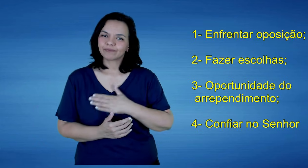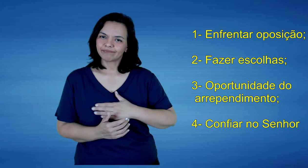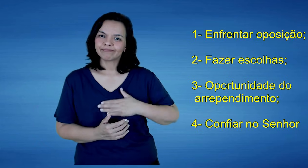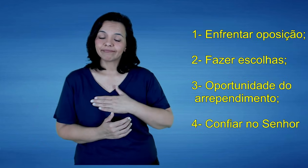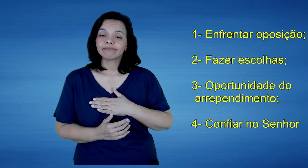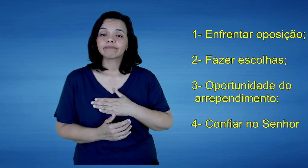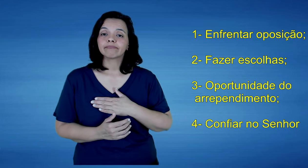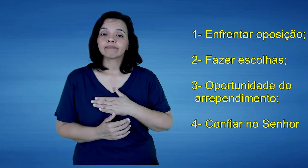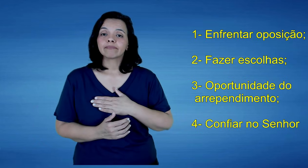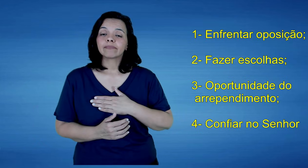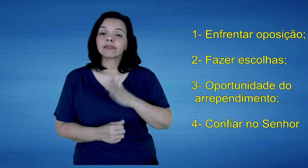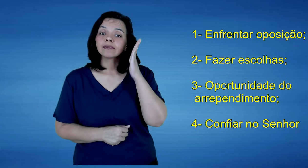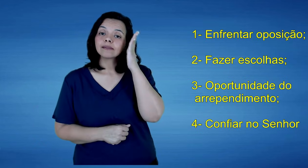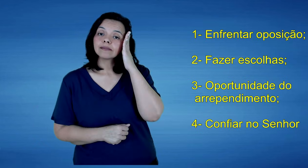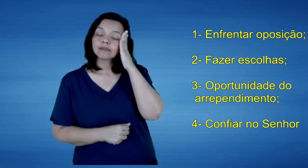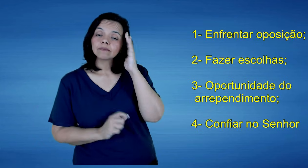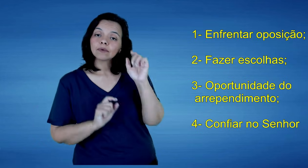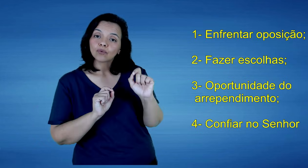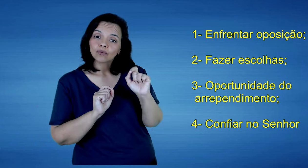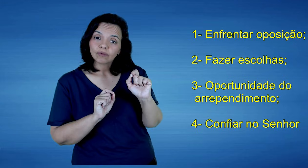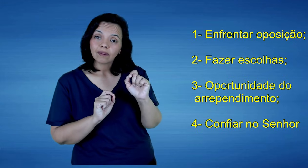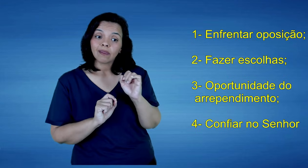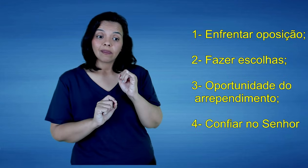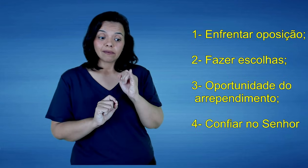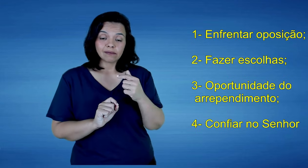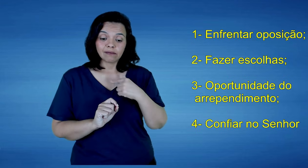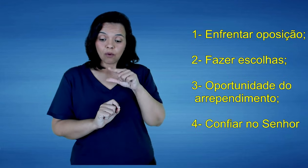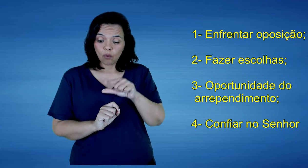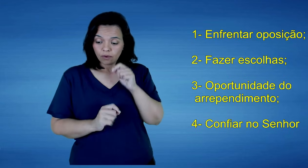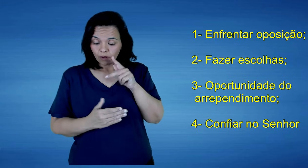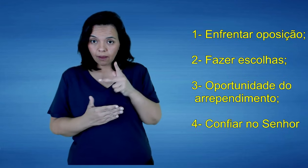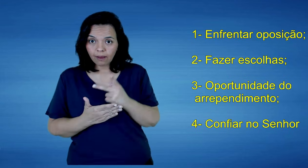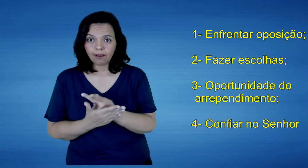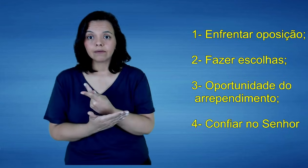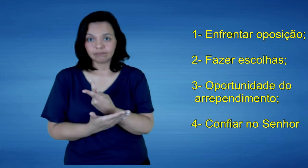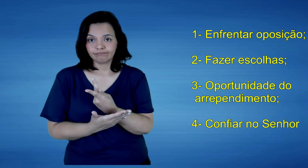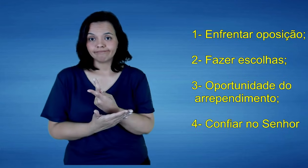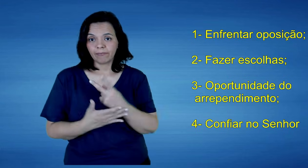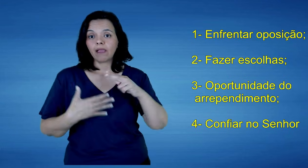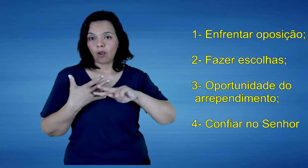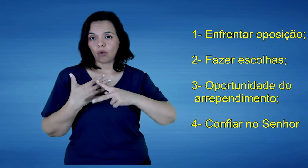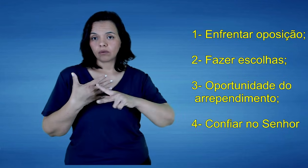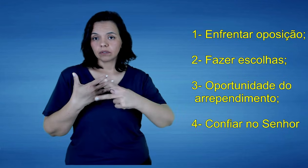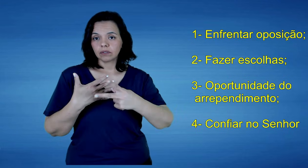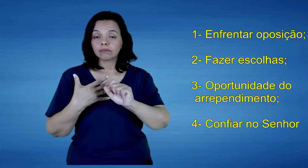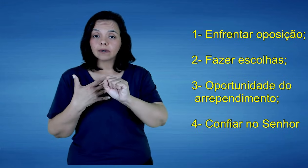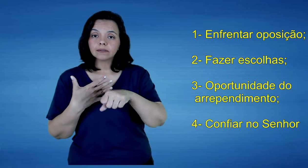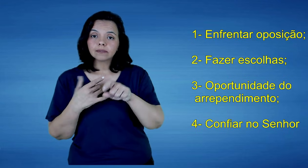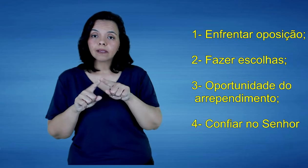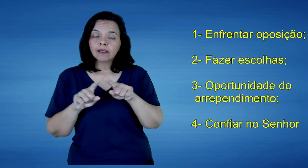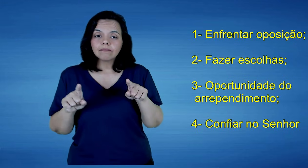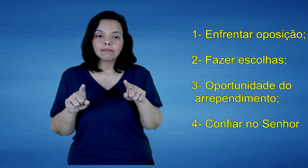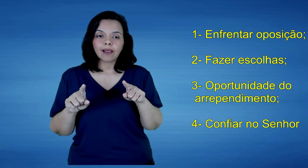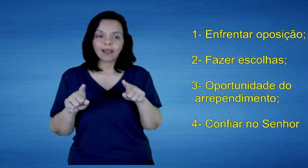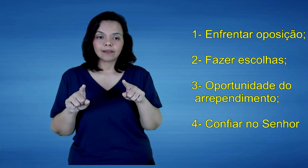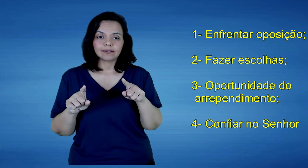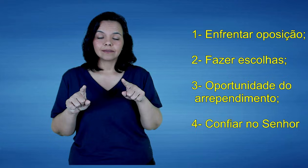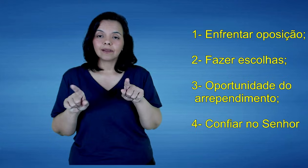Eu gostei muito. Eu gostei de saber que as escolhas erradas, elas